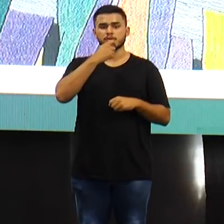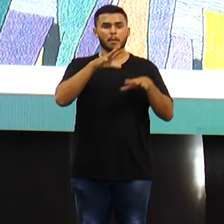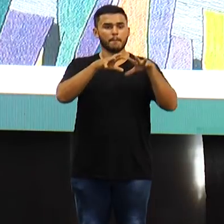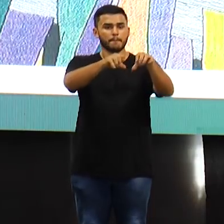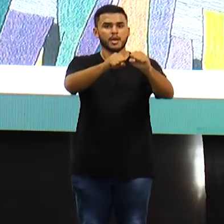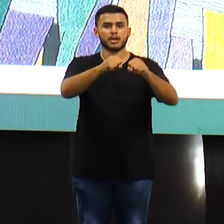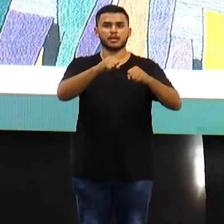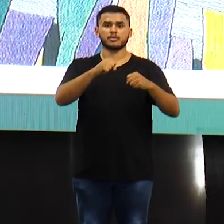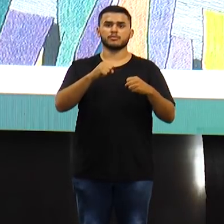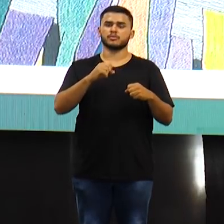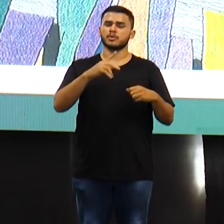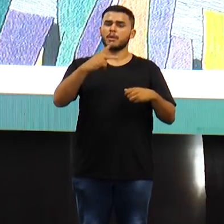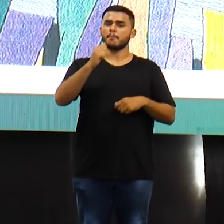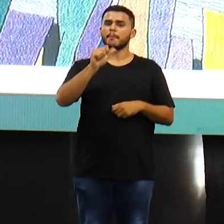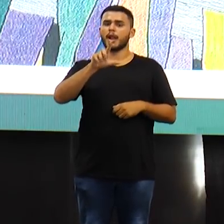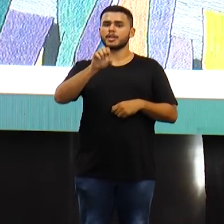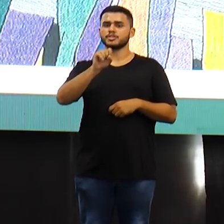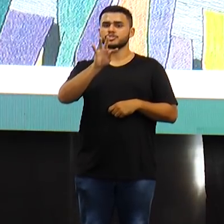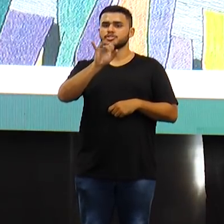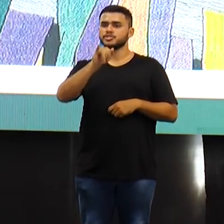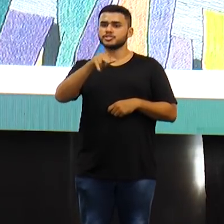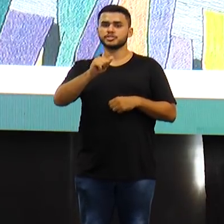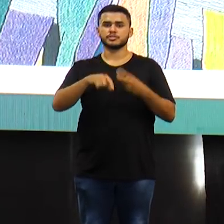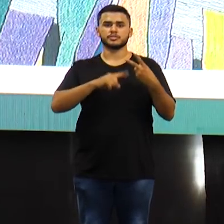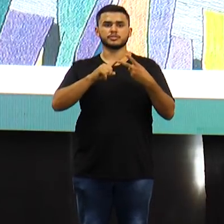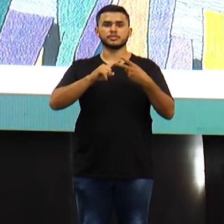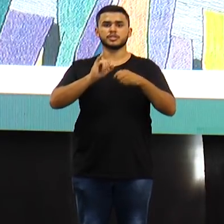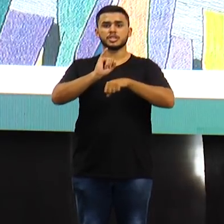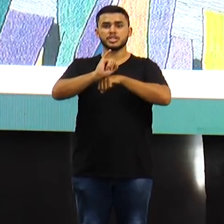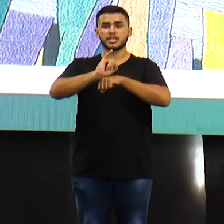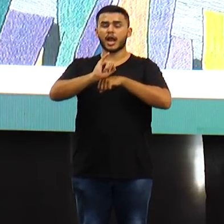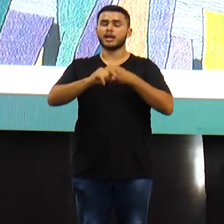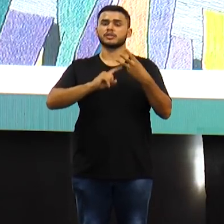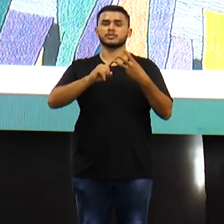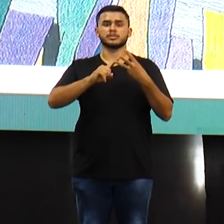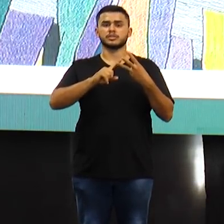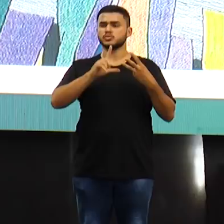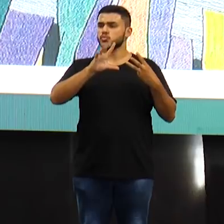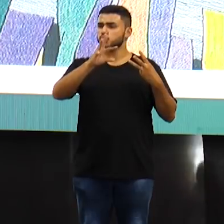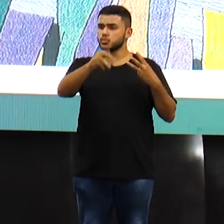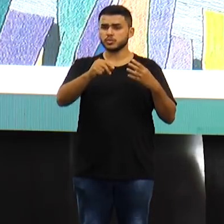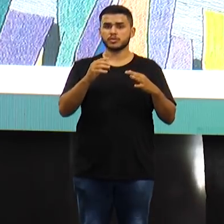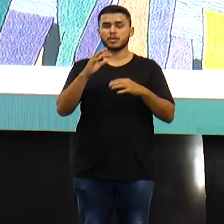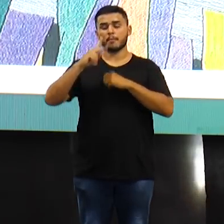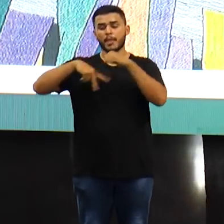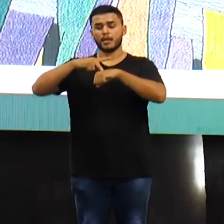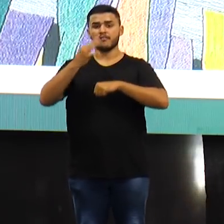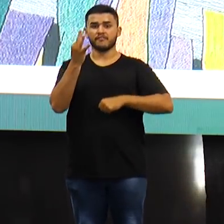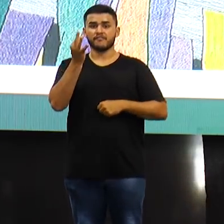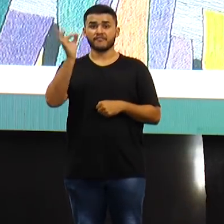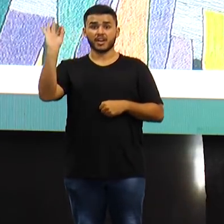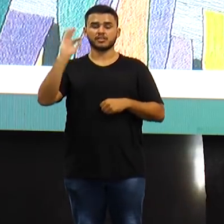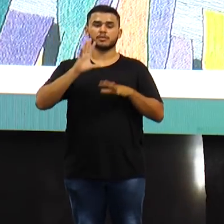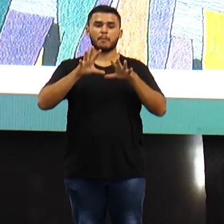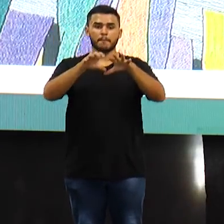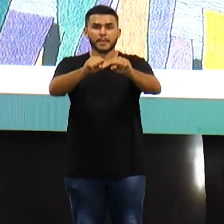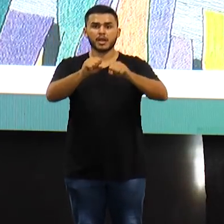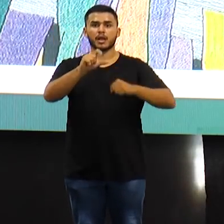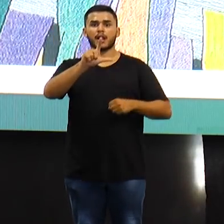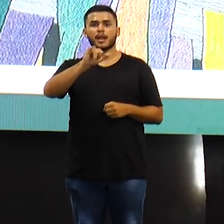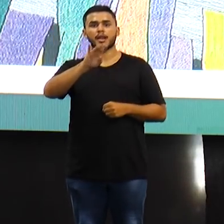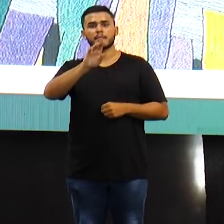Transjordânia, Kuwait, Iraque, a França tomando o Líbano, a França tomando a Síria. Tratado